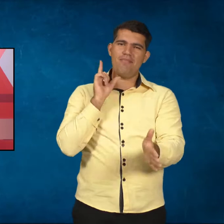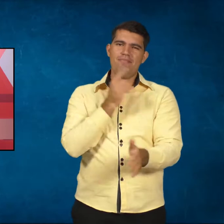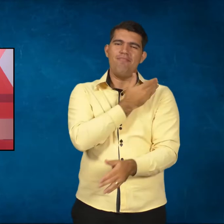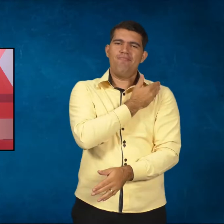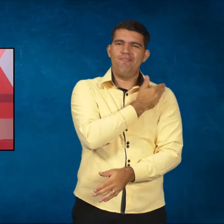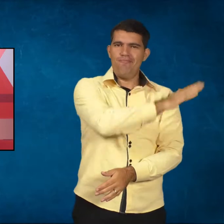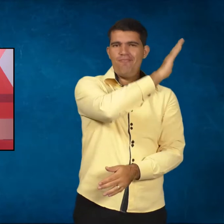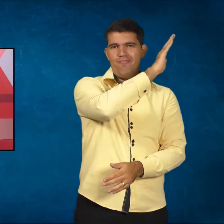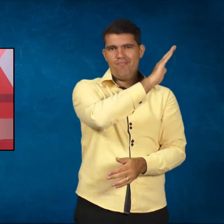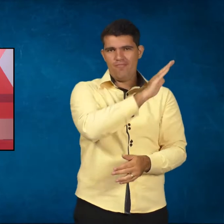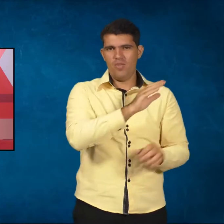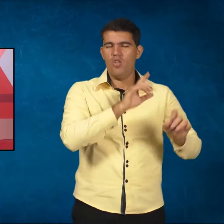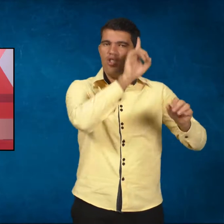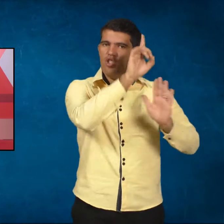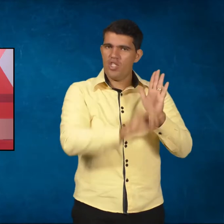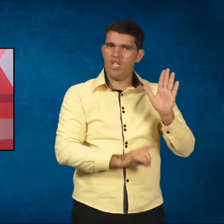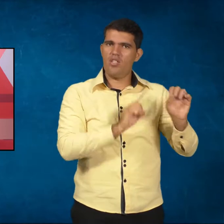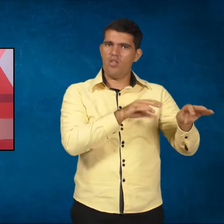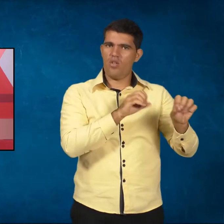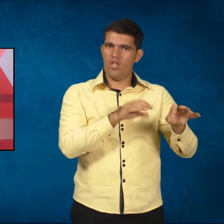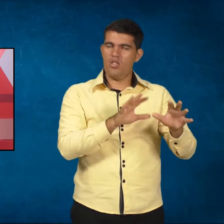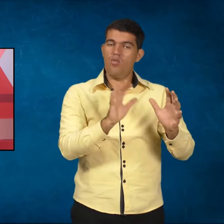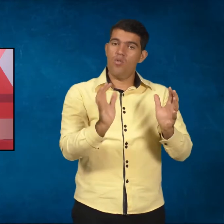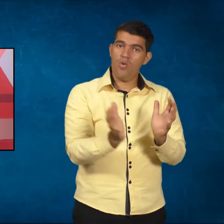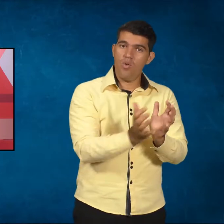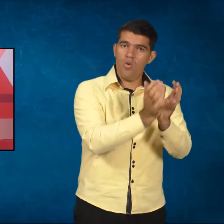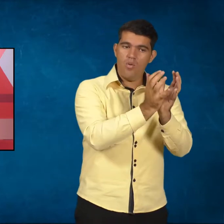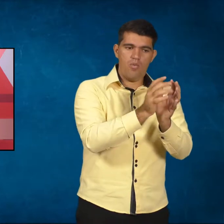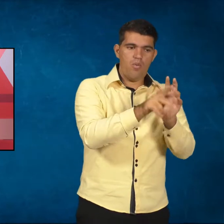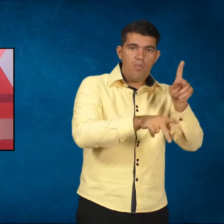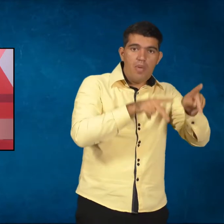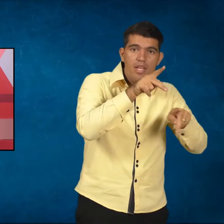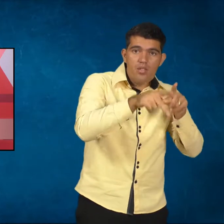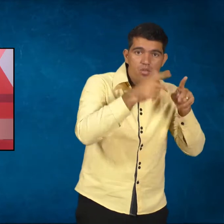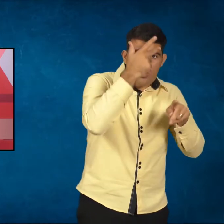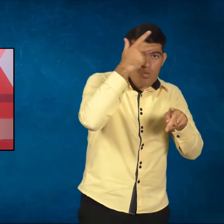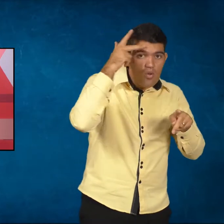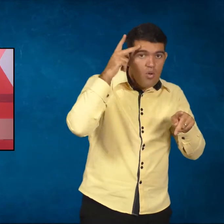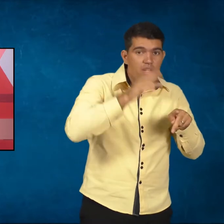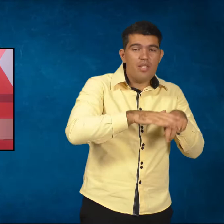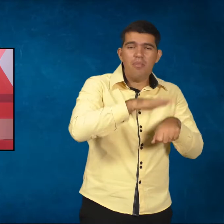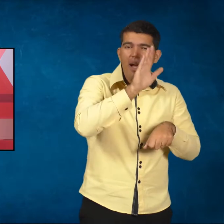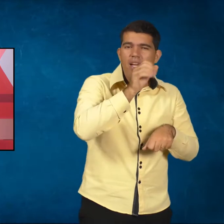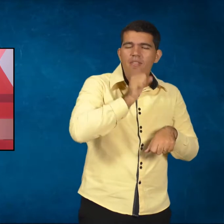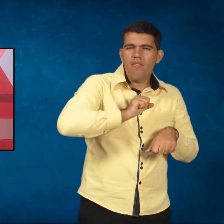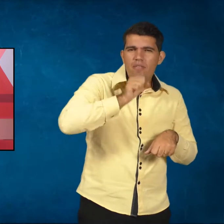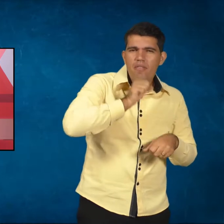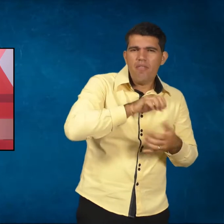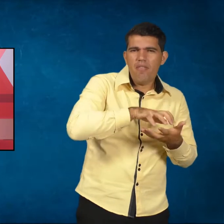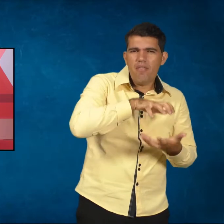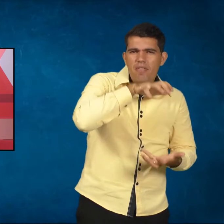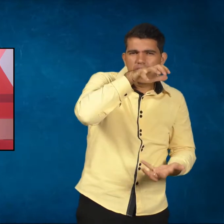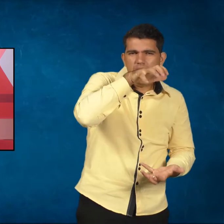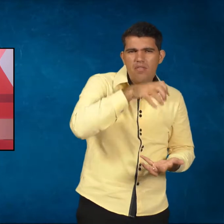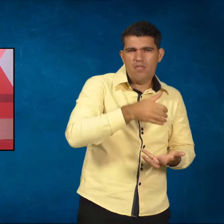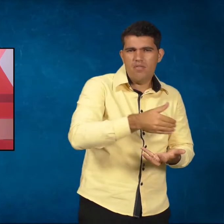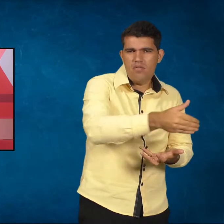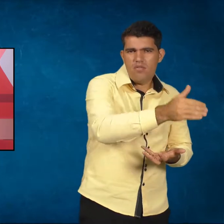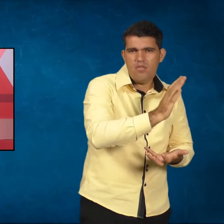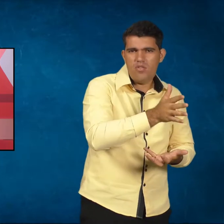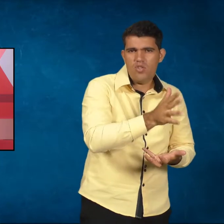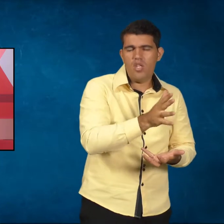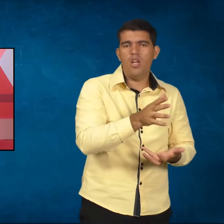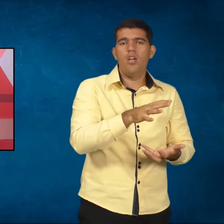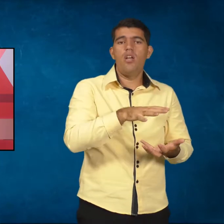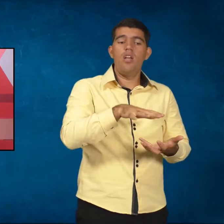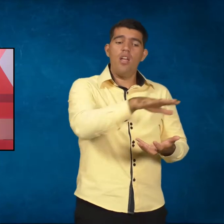excluídos dos seus direitos educativo você tem um grupo de pessoas em geral pessoas as rosas com idade mais